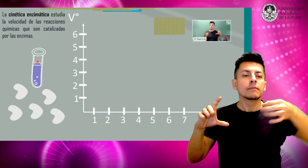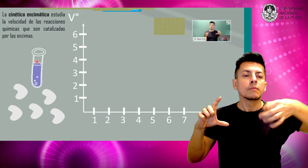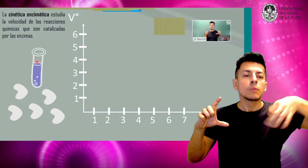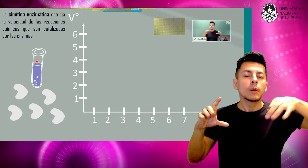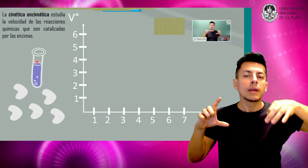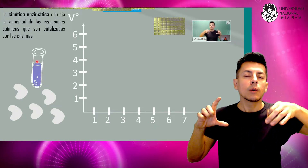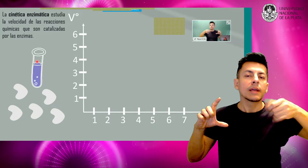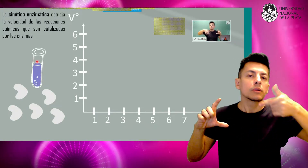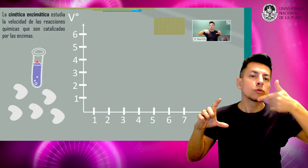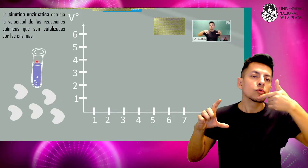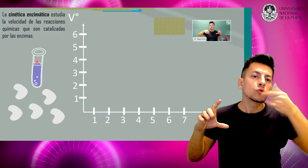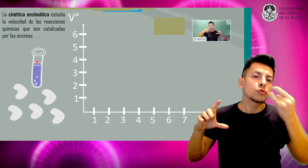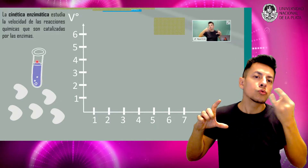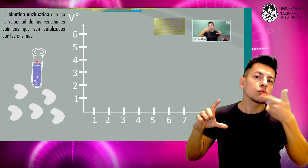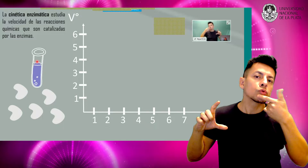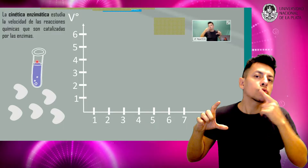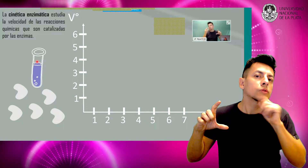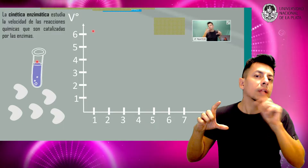sustrato.